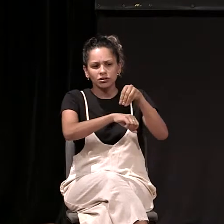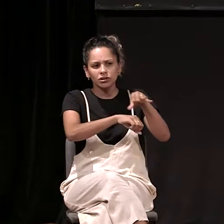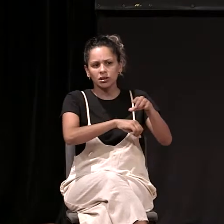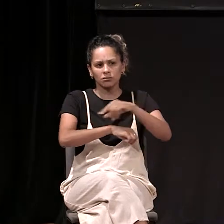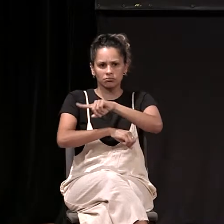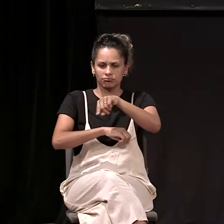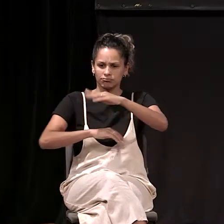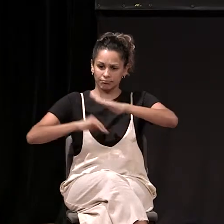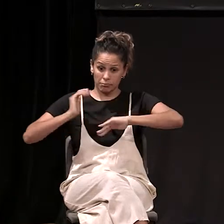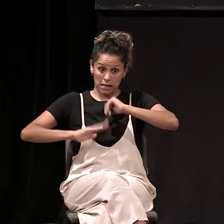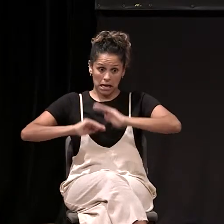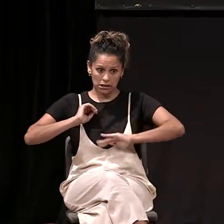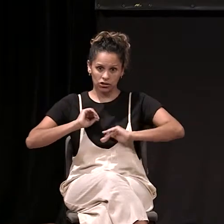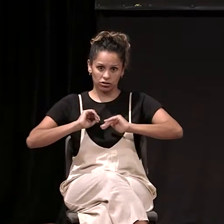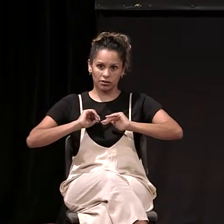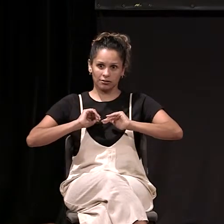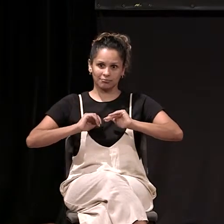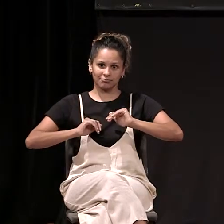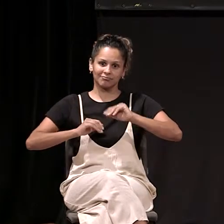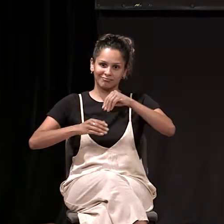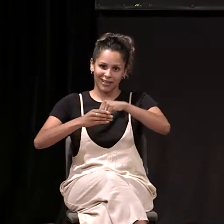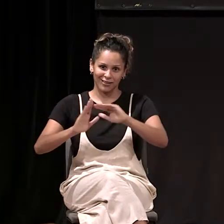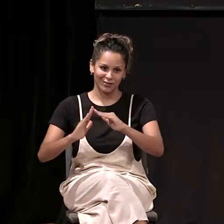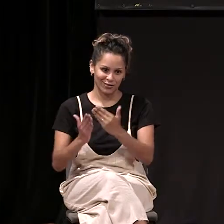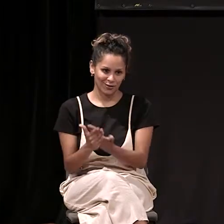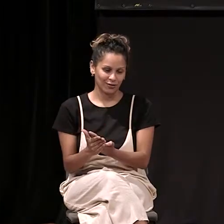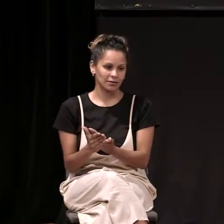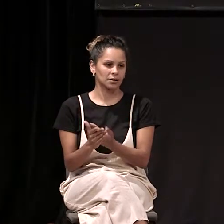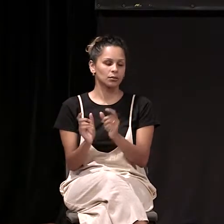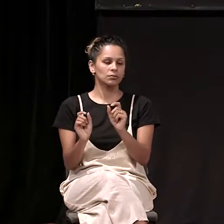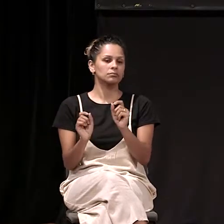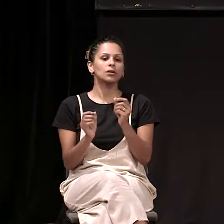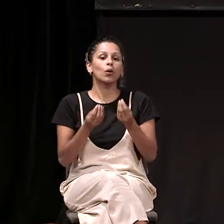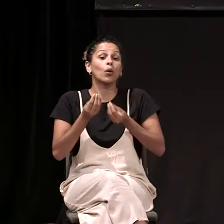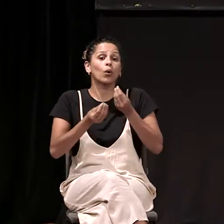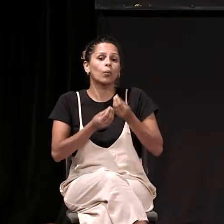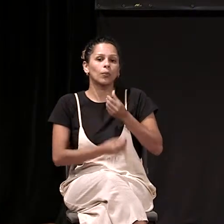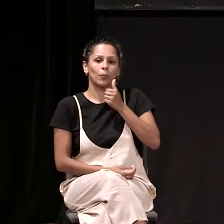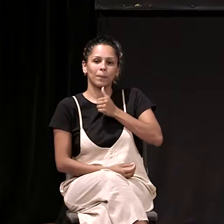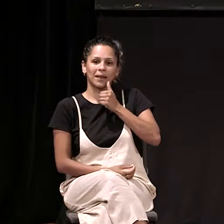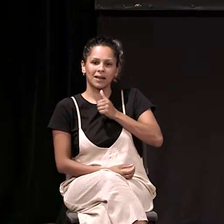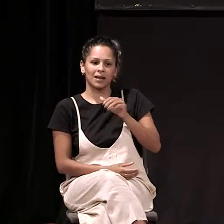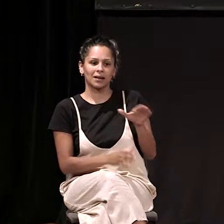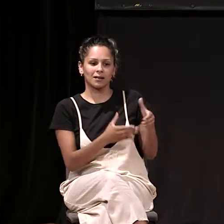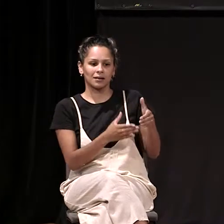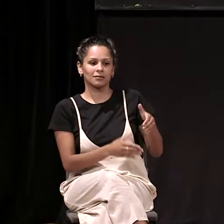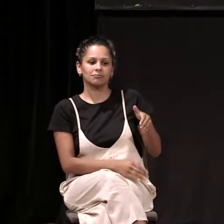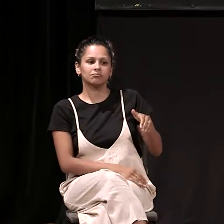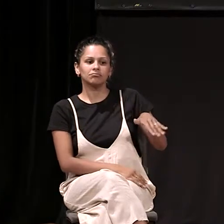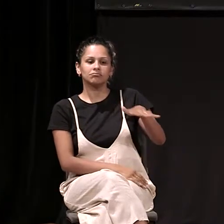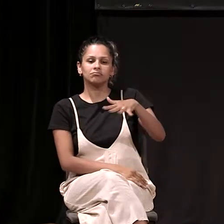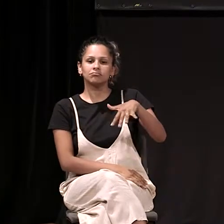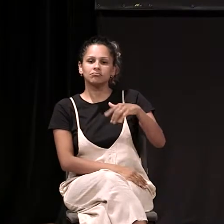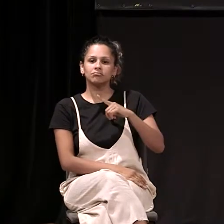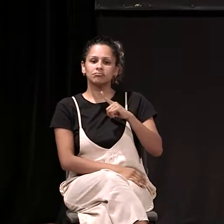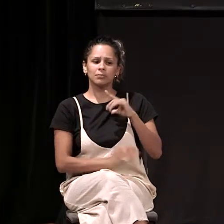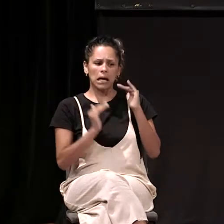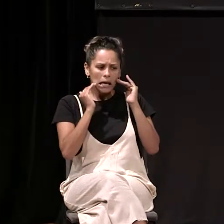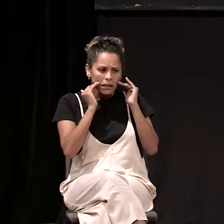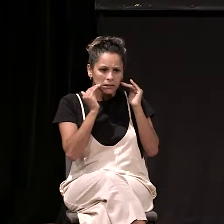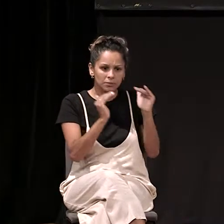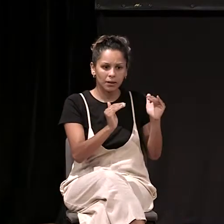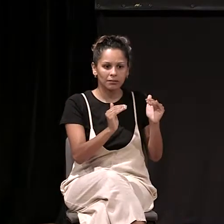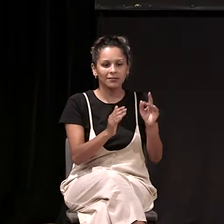prático. Para que essas meninas sejam respeitadas, na verdade, todos têm que ser respeitados,